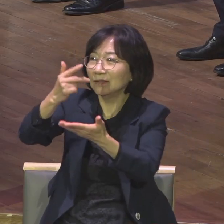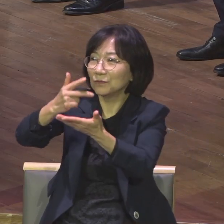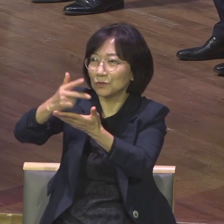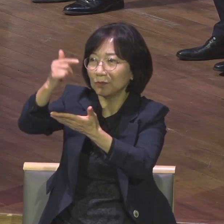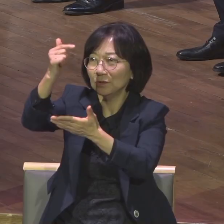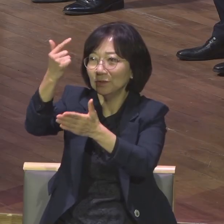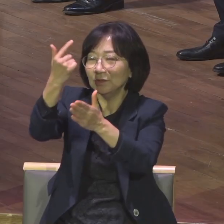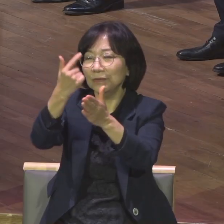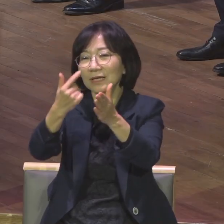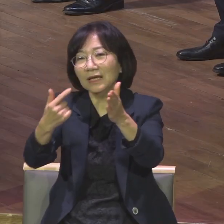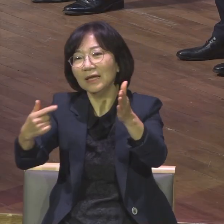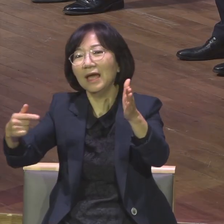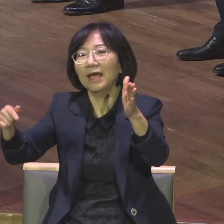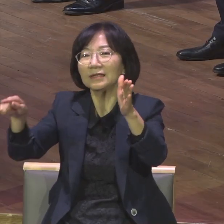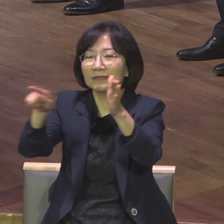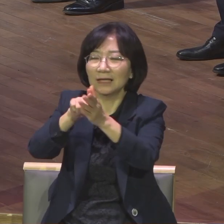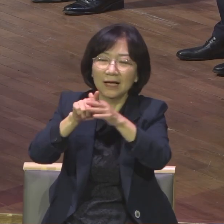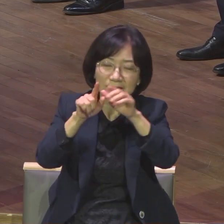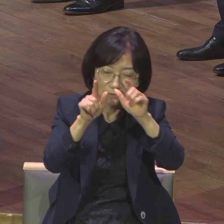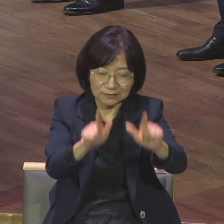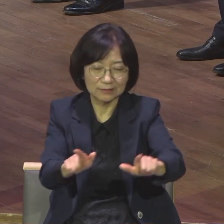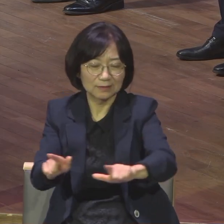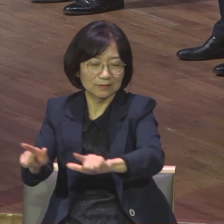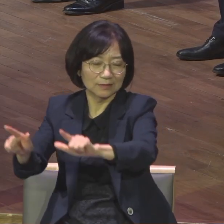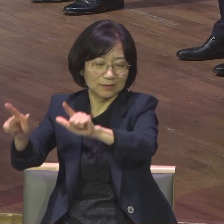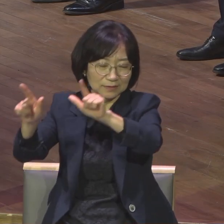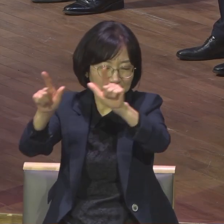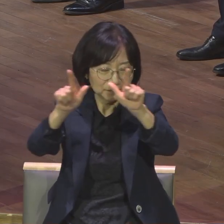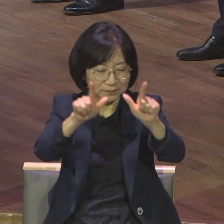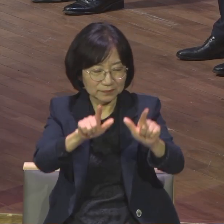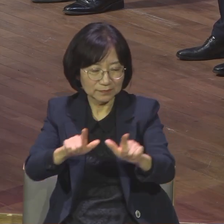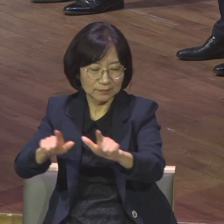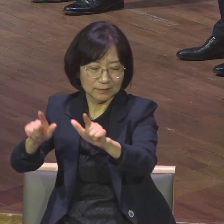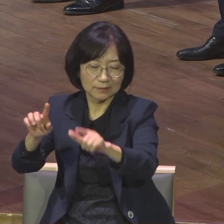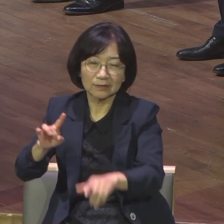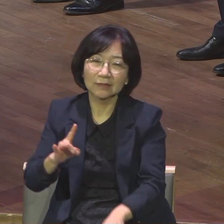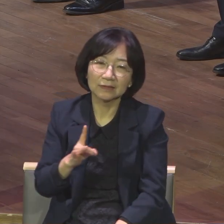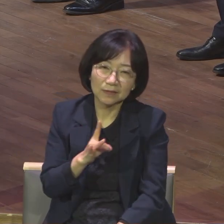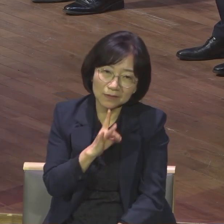소망 주 위에 사는 것